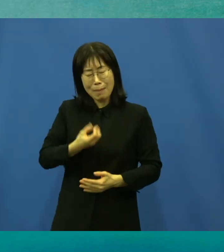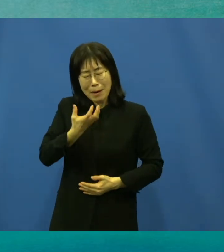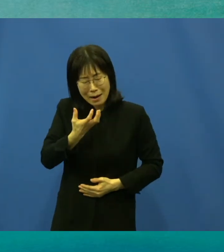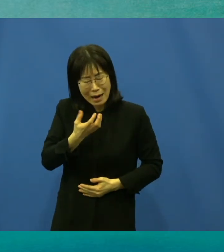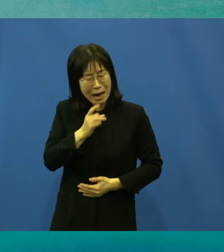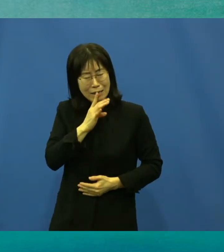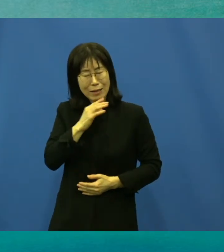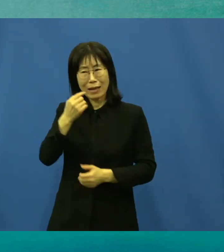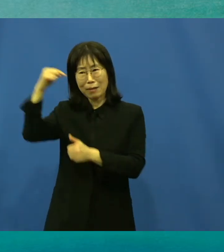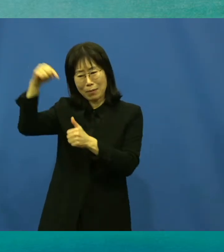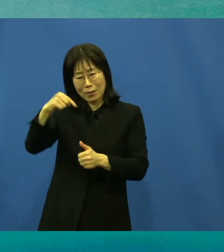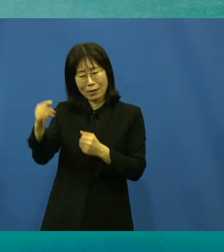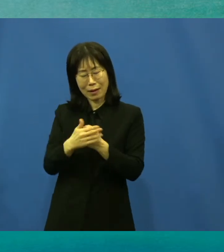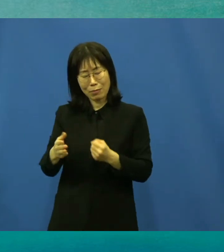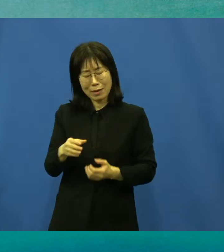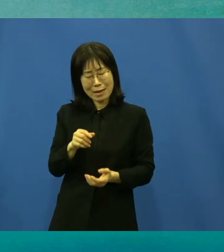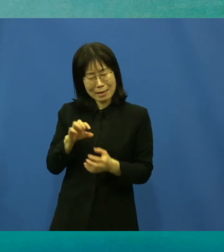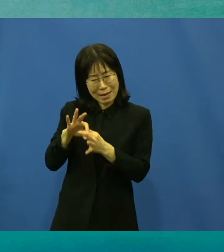없고